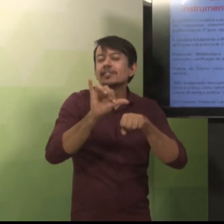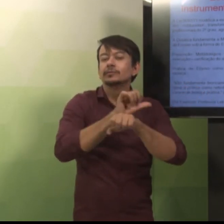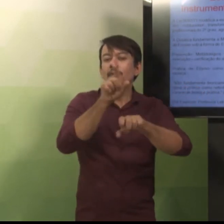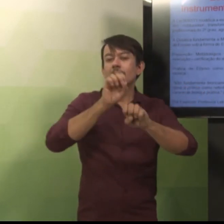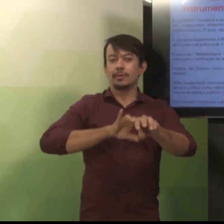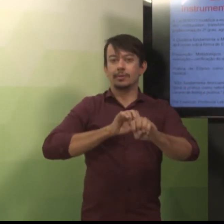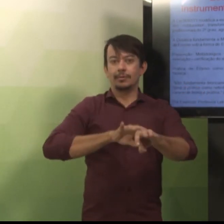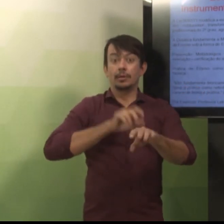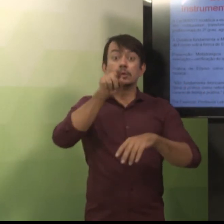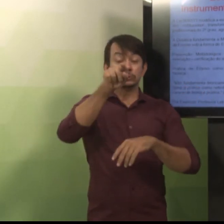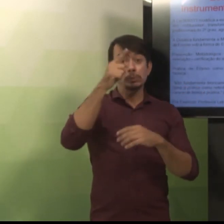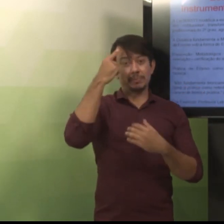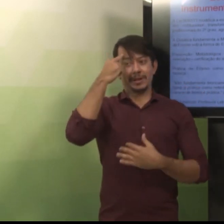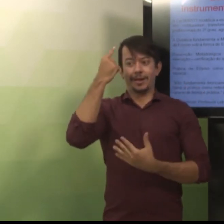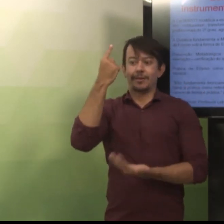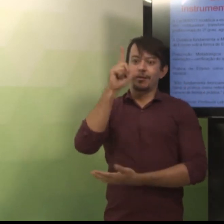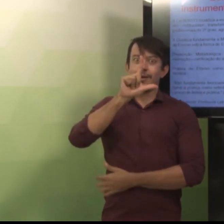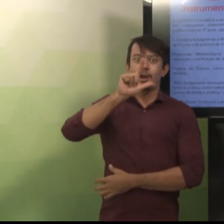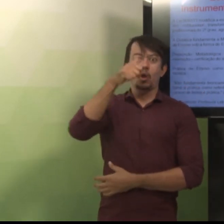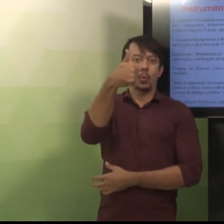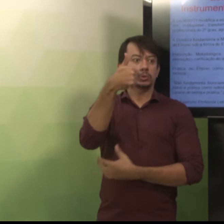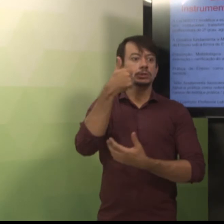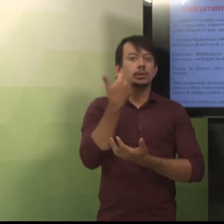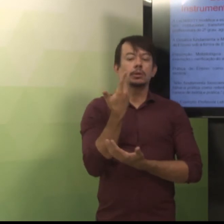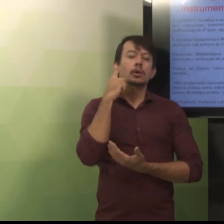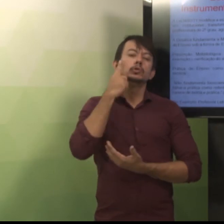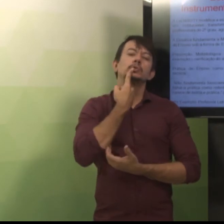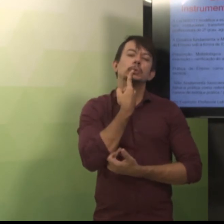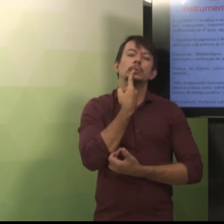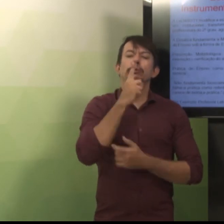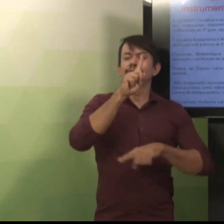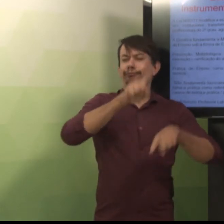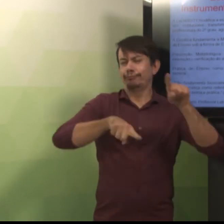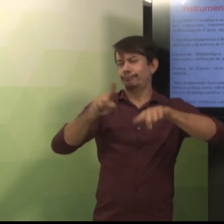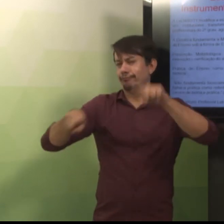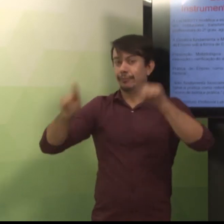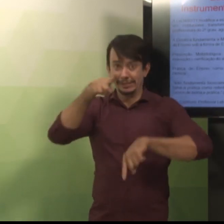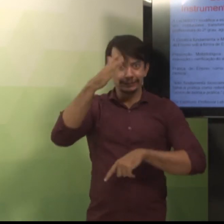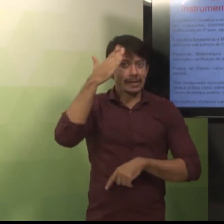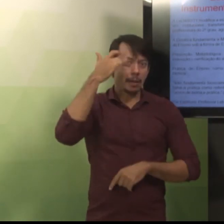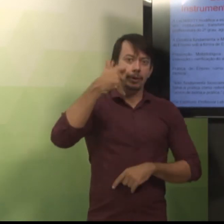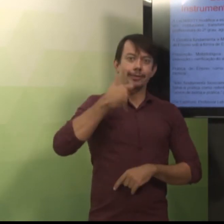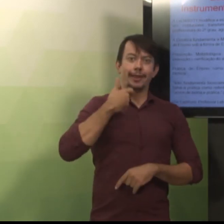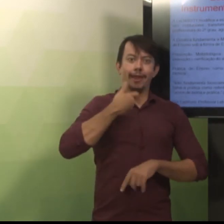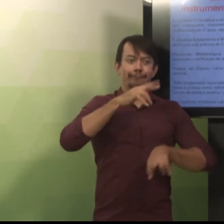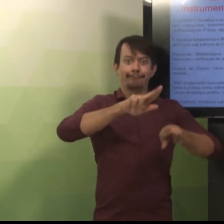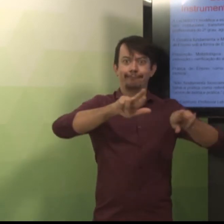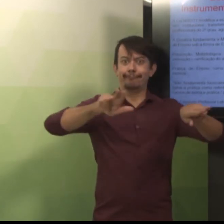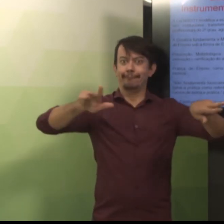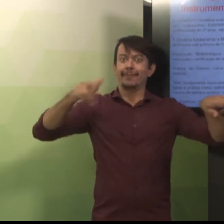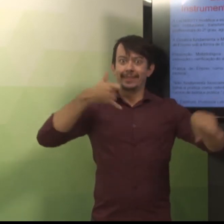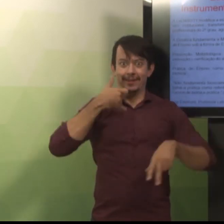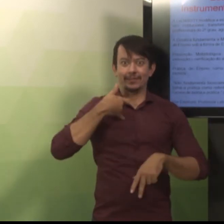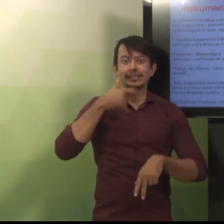Então, aí já se estabelece a necessidade de metodologias para o ensino. E percebam que os surdos têm níveis